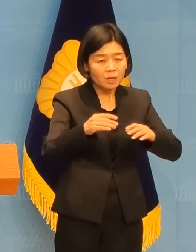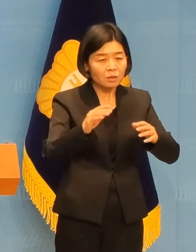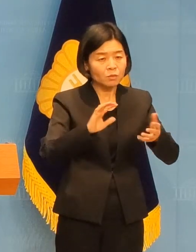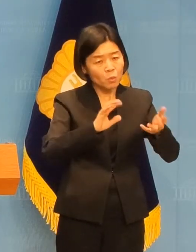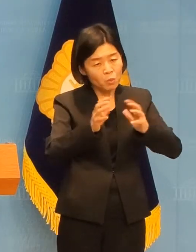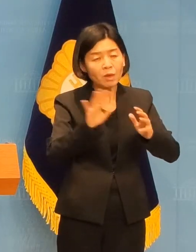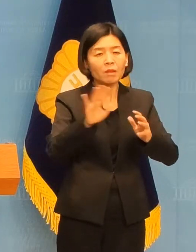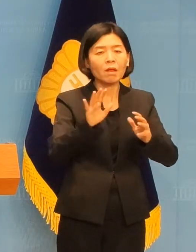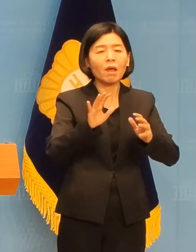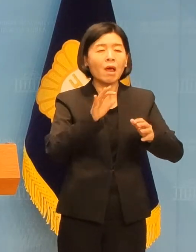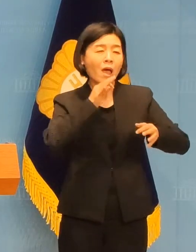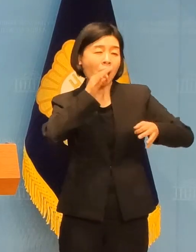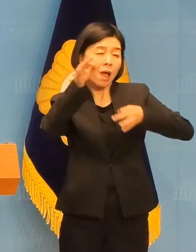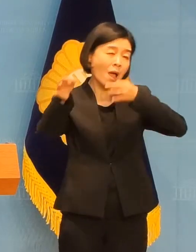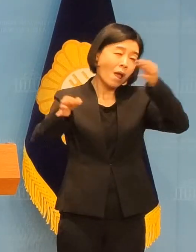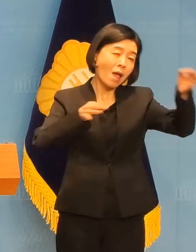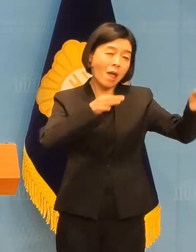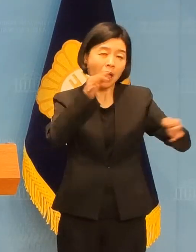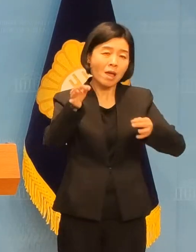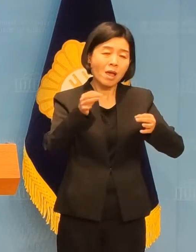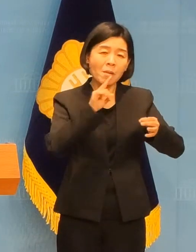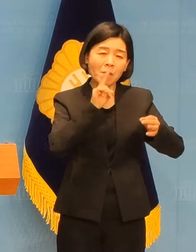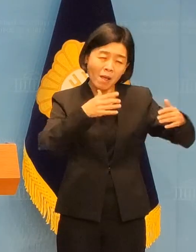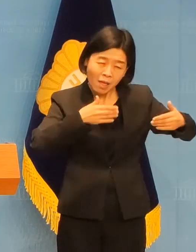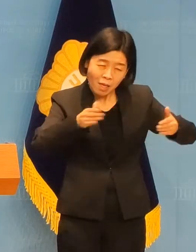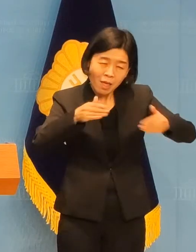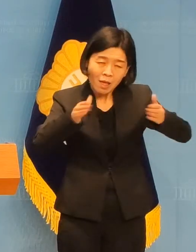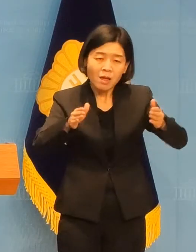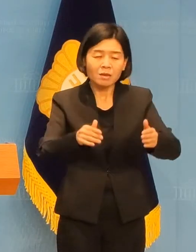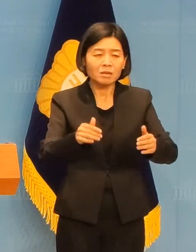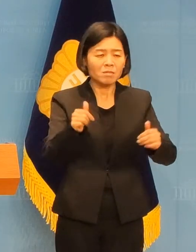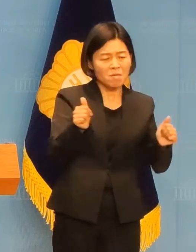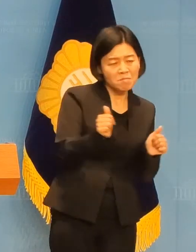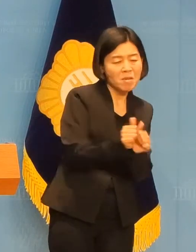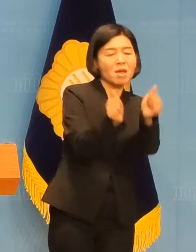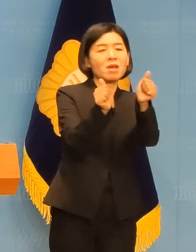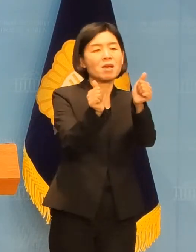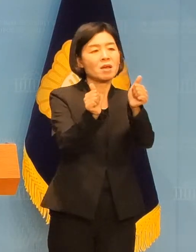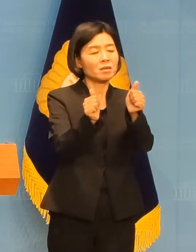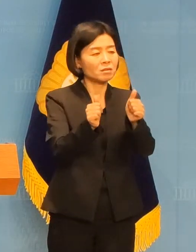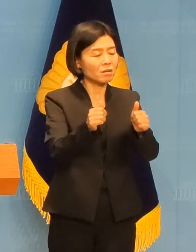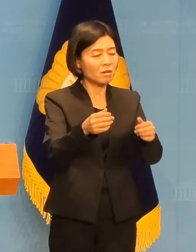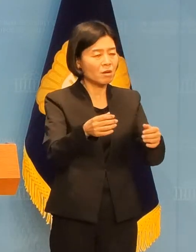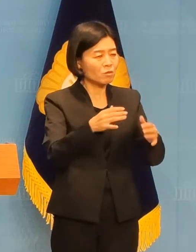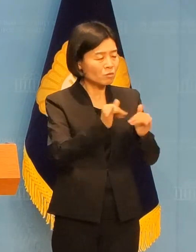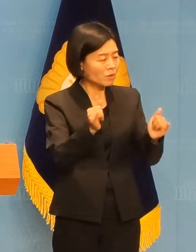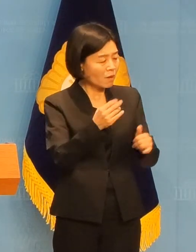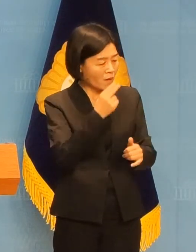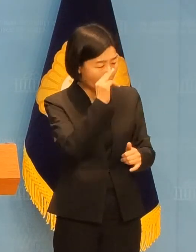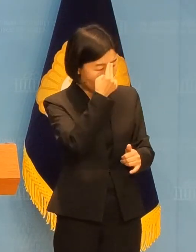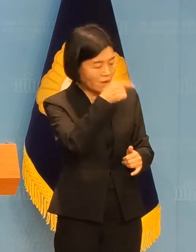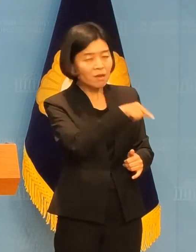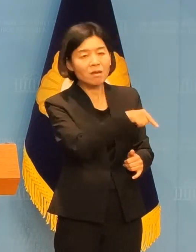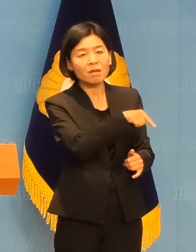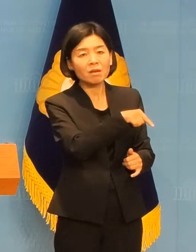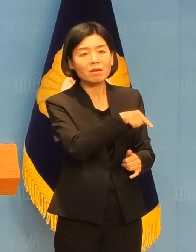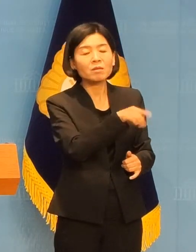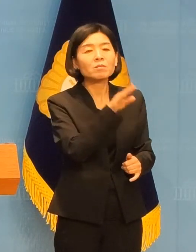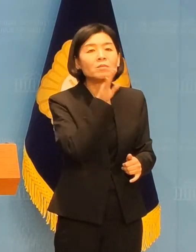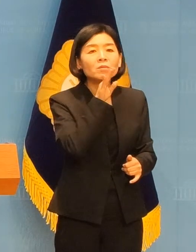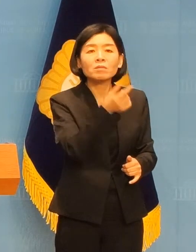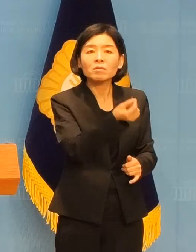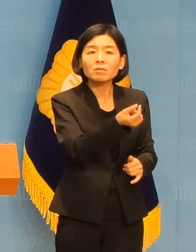고성과 막말, 배치기식 몸싸움으로 국민의 눈살을 찌푸리게 한